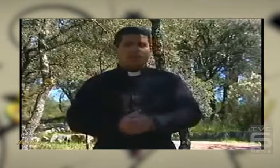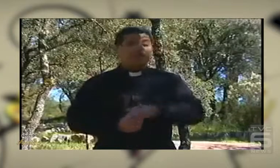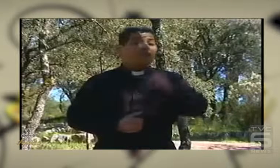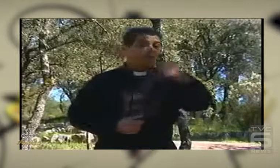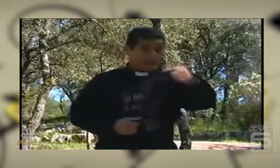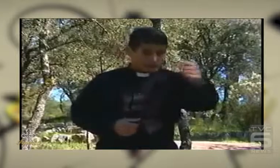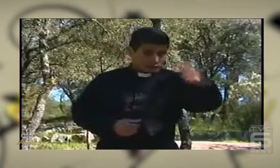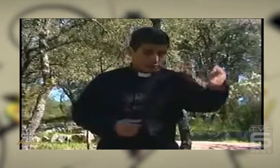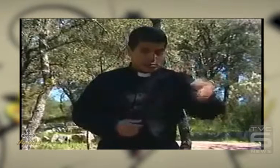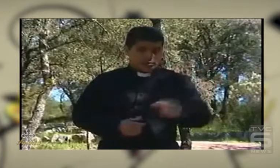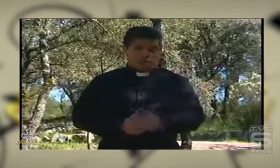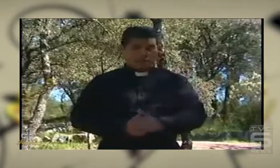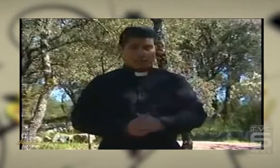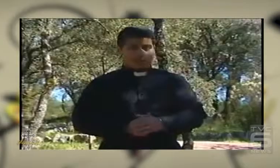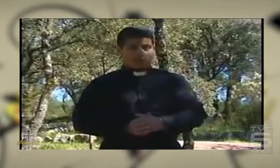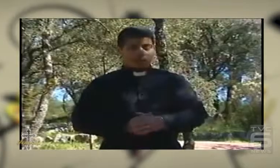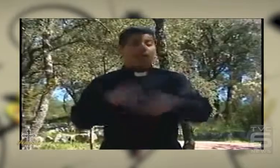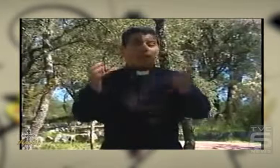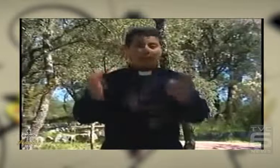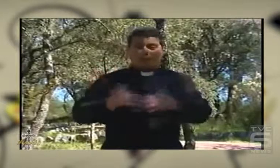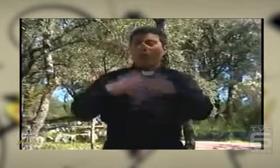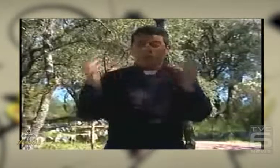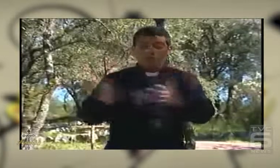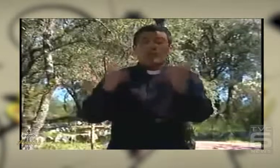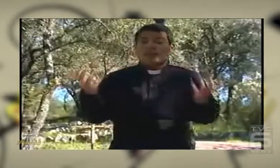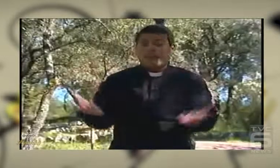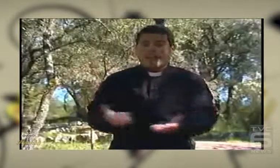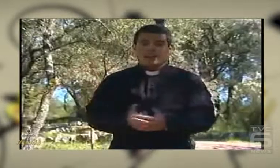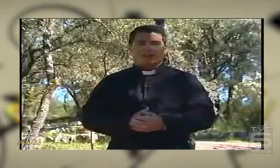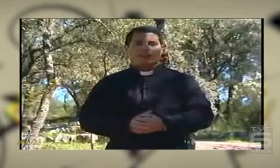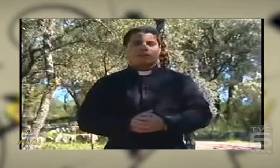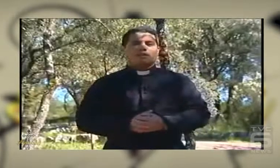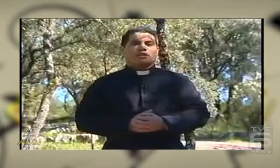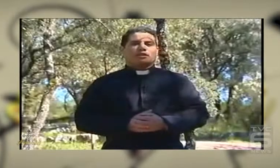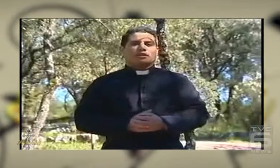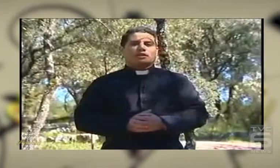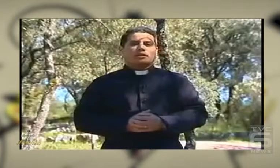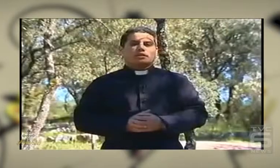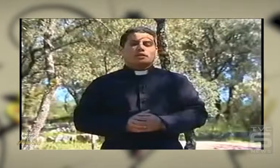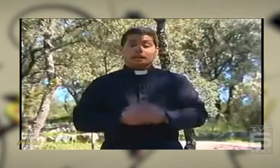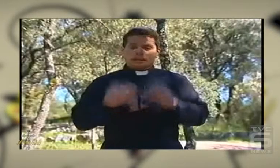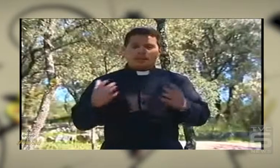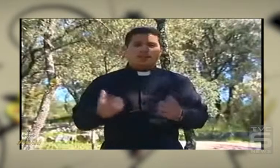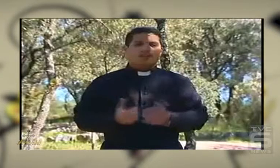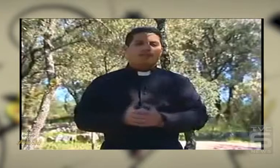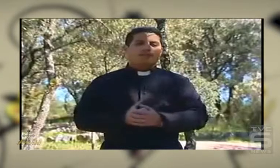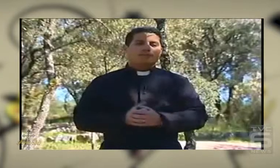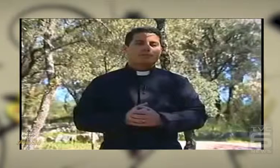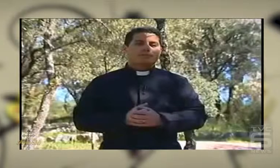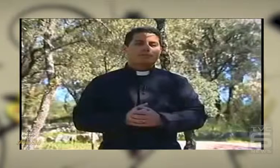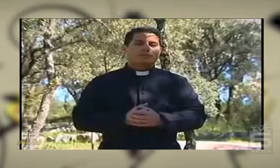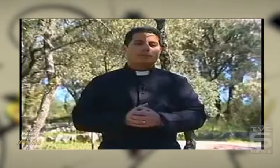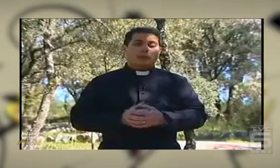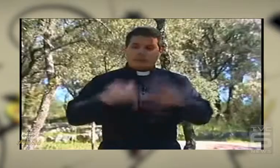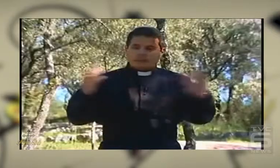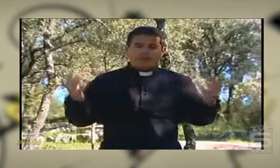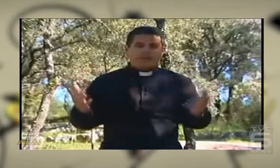injustiça, estava tudo ali. E como tribuno e tabelião, posições de